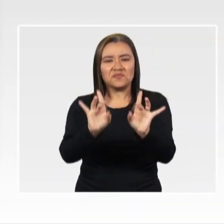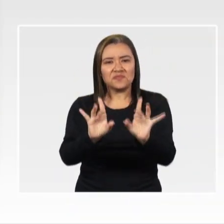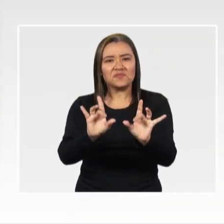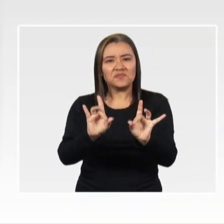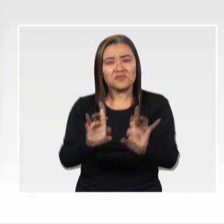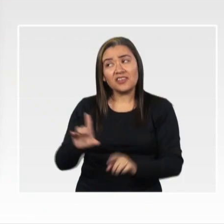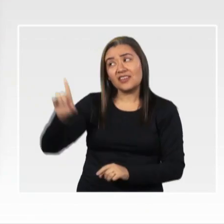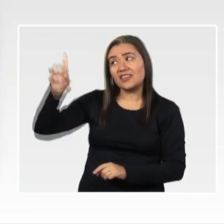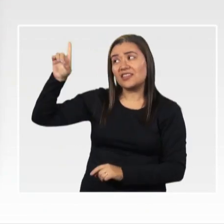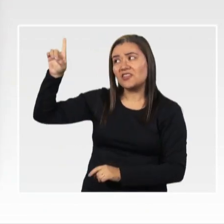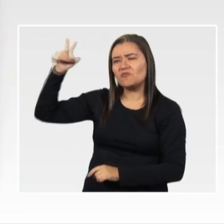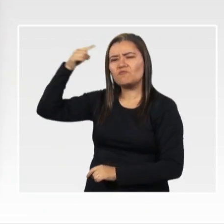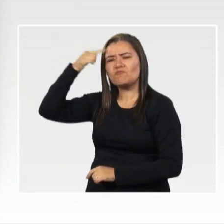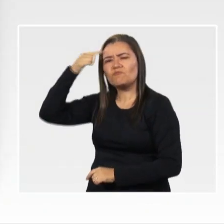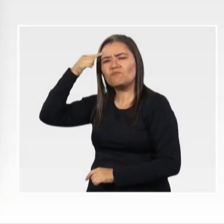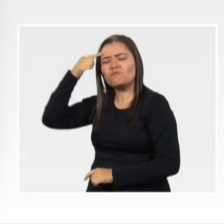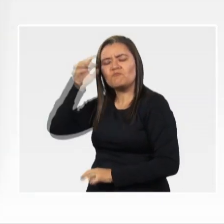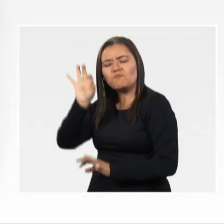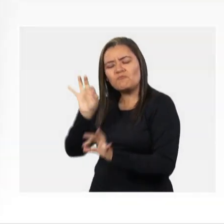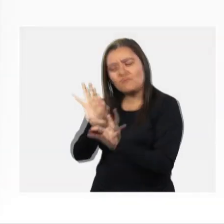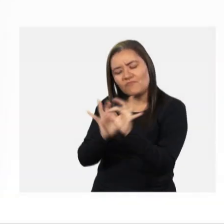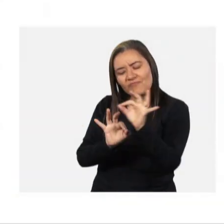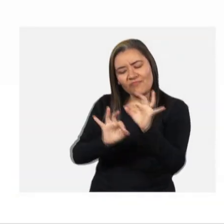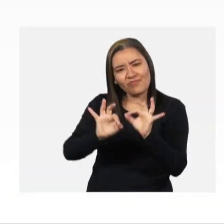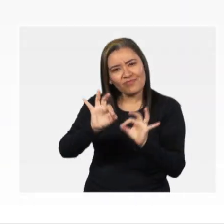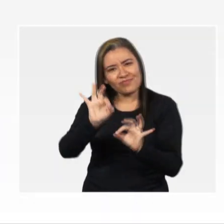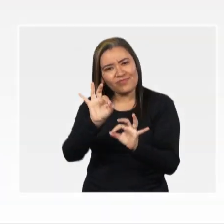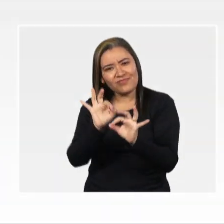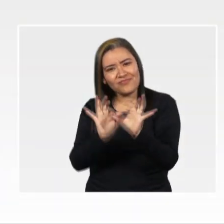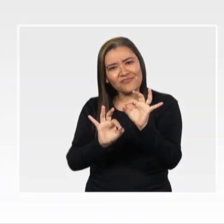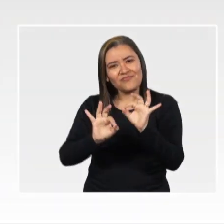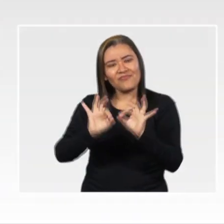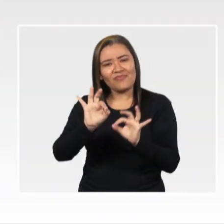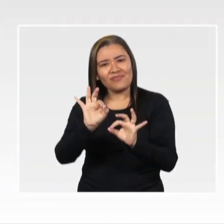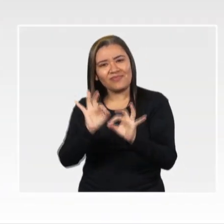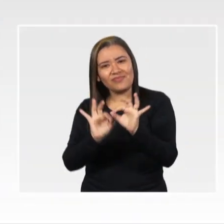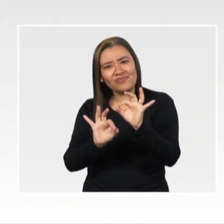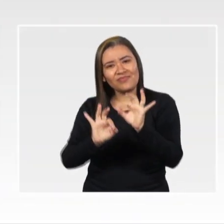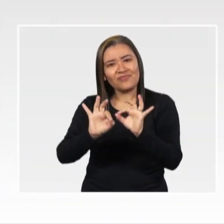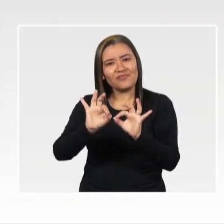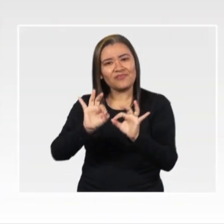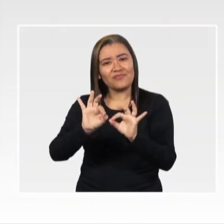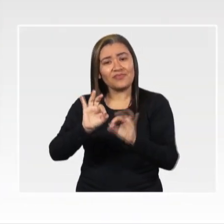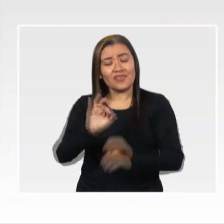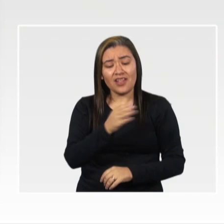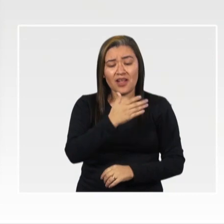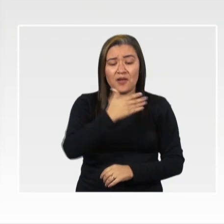uma obra-prima que Ele planejou.